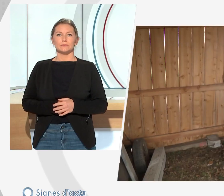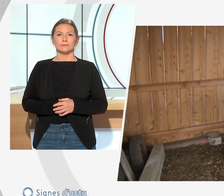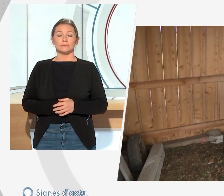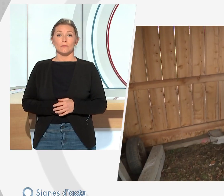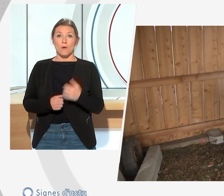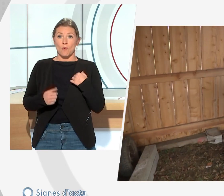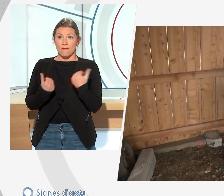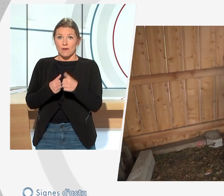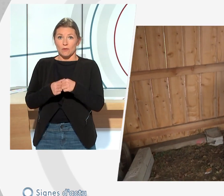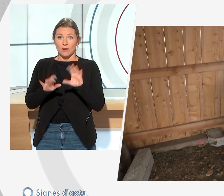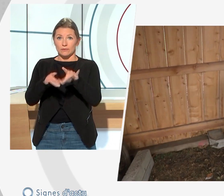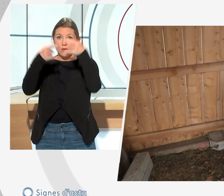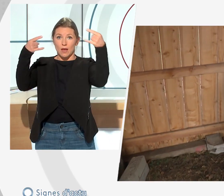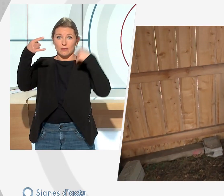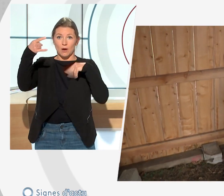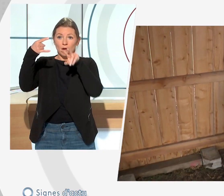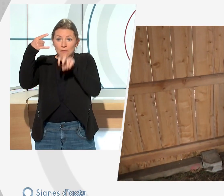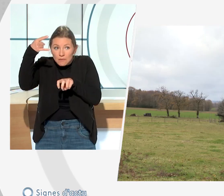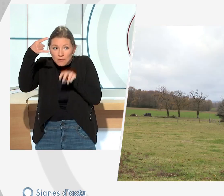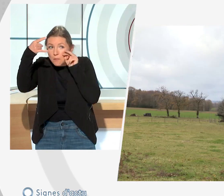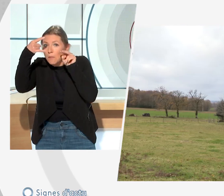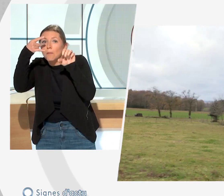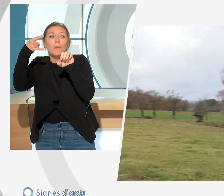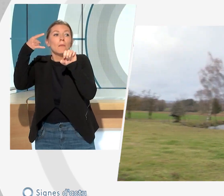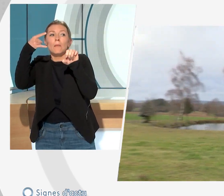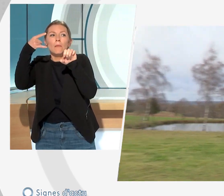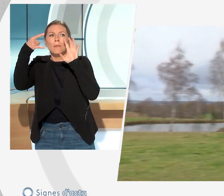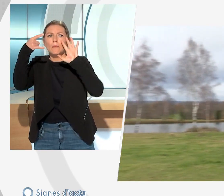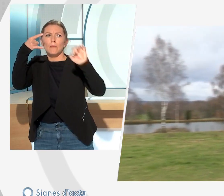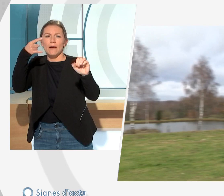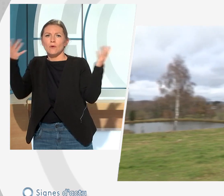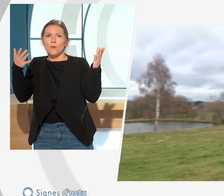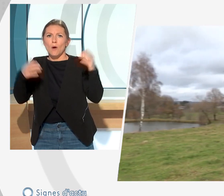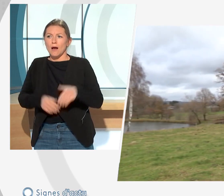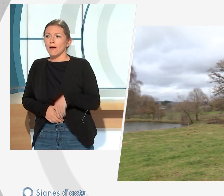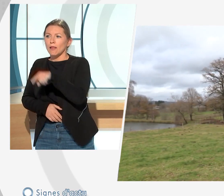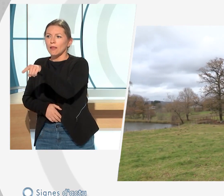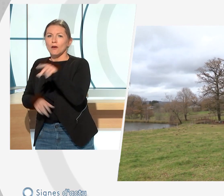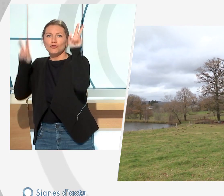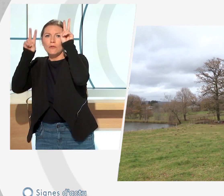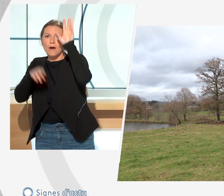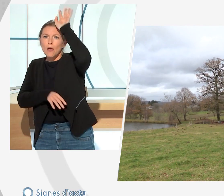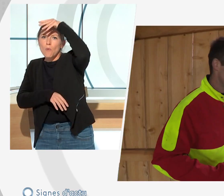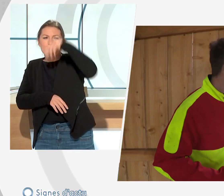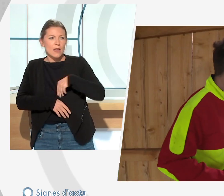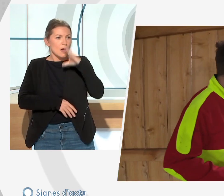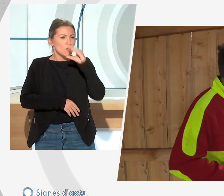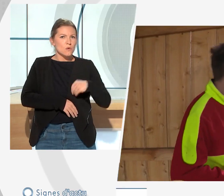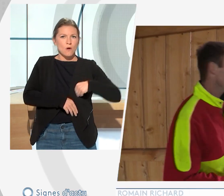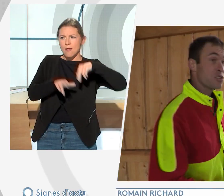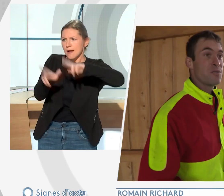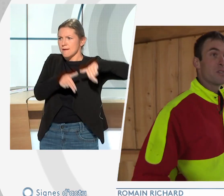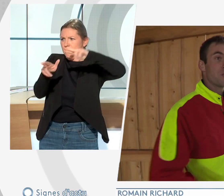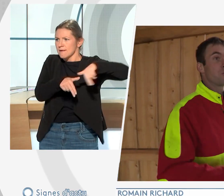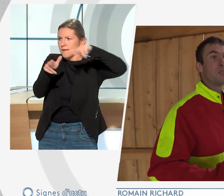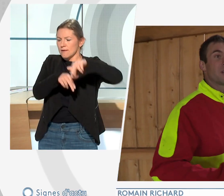Donc je me suis accroupi et j'ai regardé comme ça. Le loup s'est mis à courir en direction du cheval et du poney d'à côté.